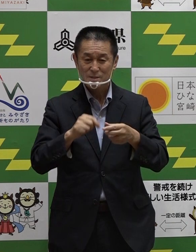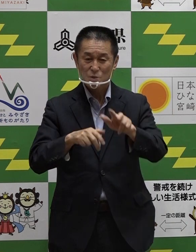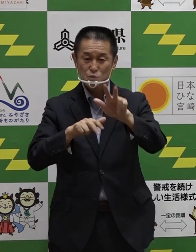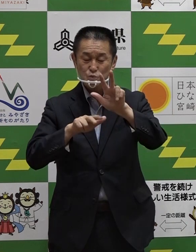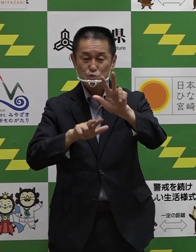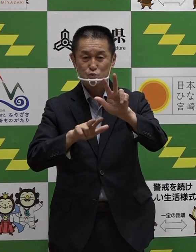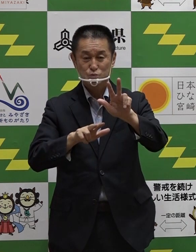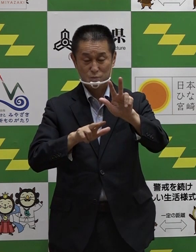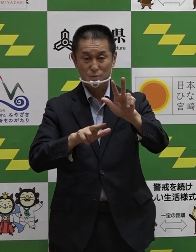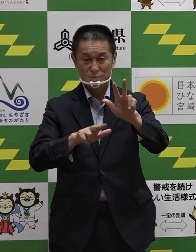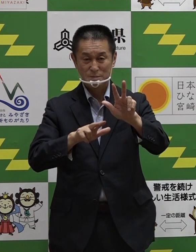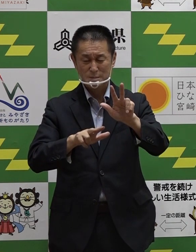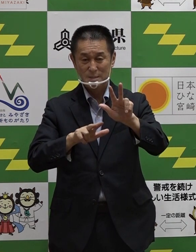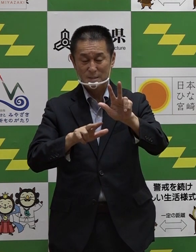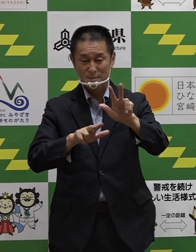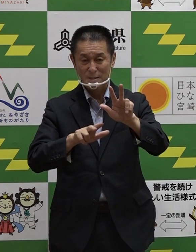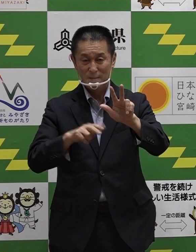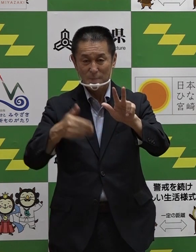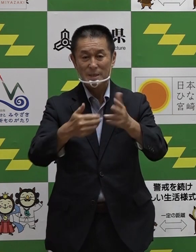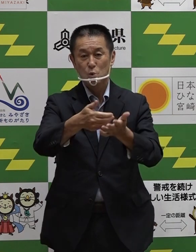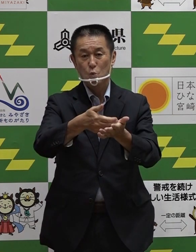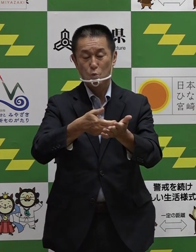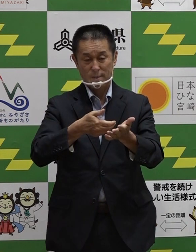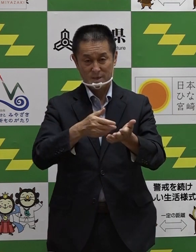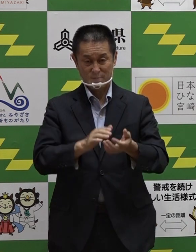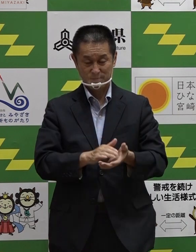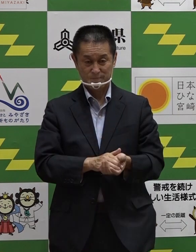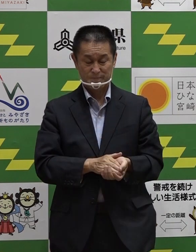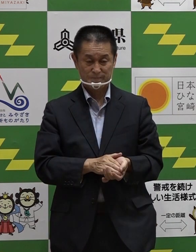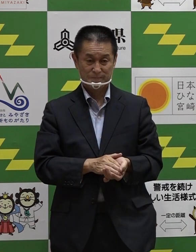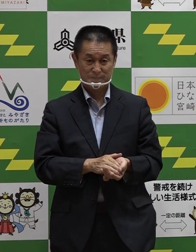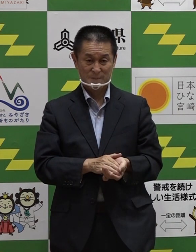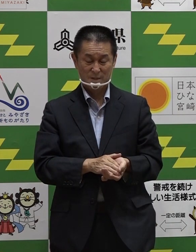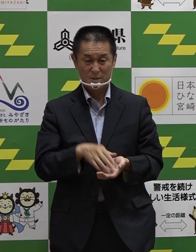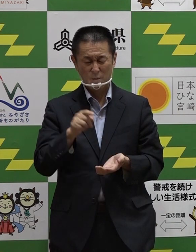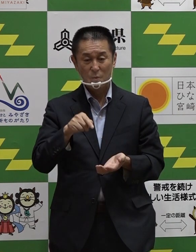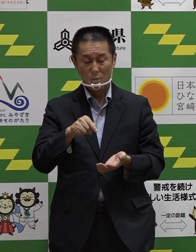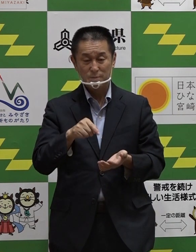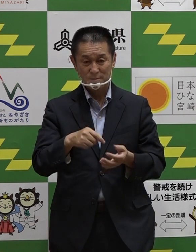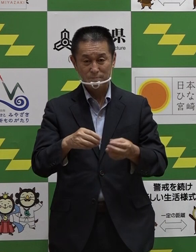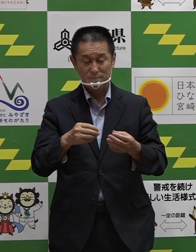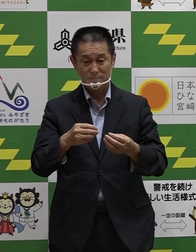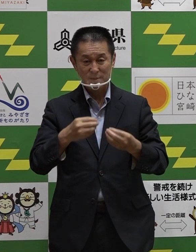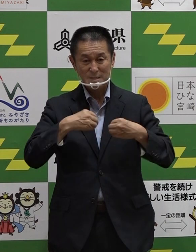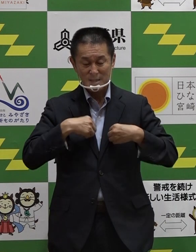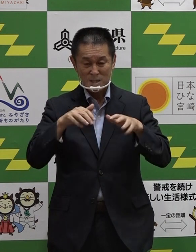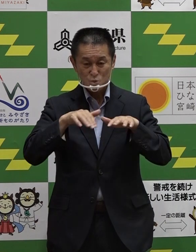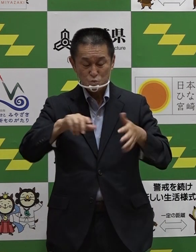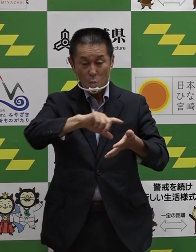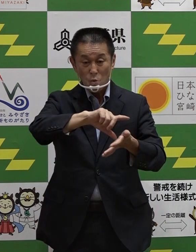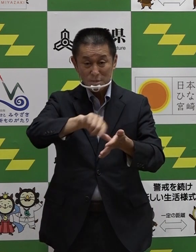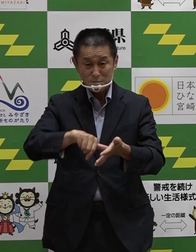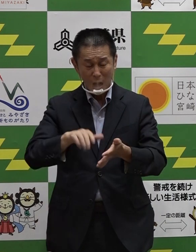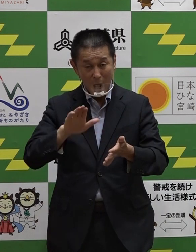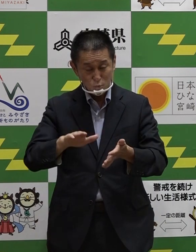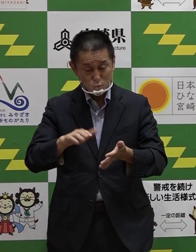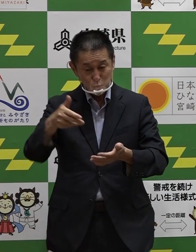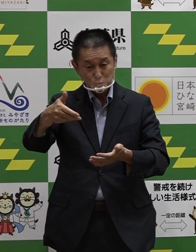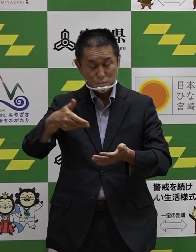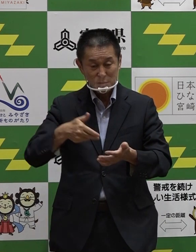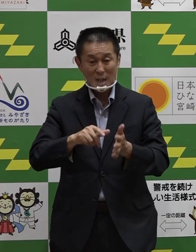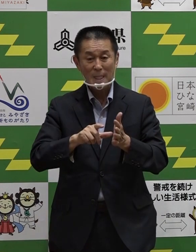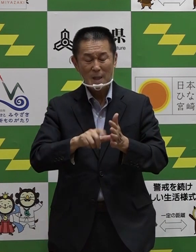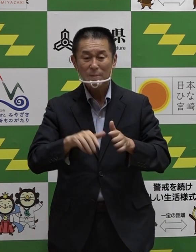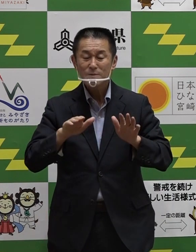としてそこは残っているものであります。それでここでいう感染流行地域が今あるかと聞かれた